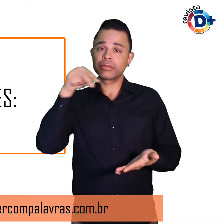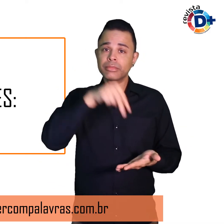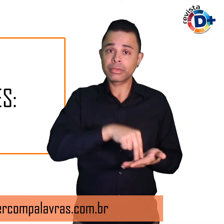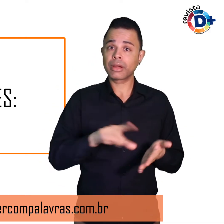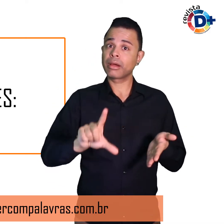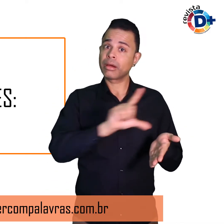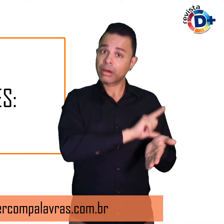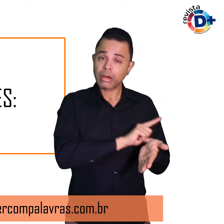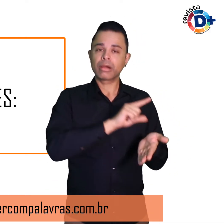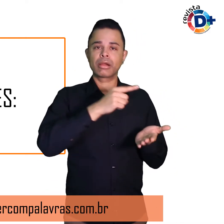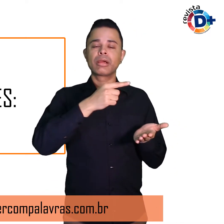confirmar presença por e-mail em